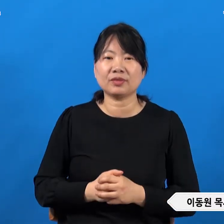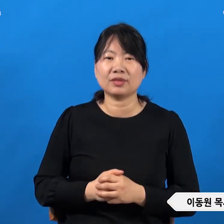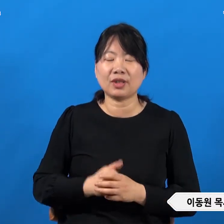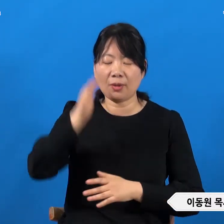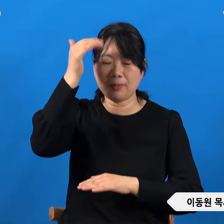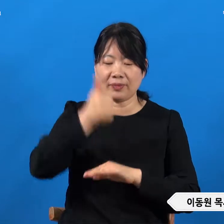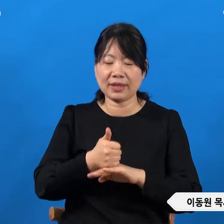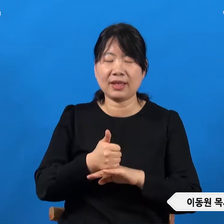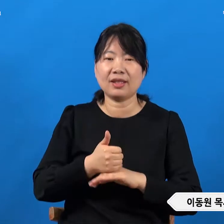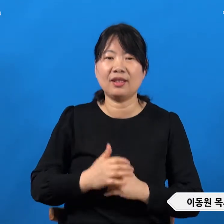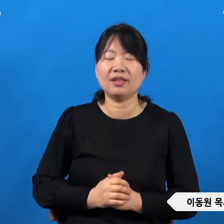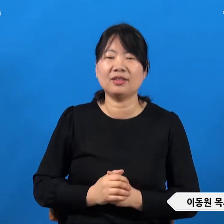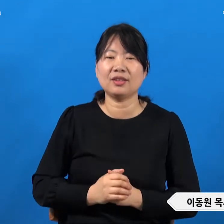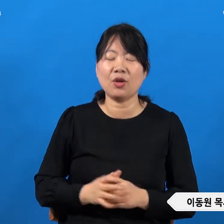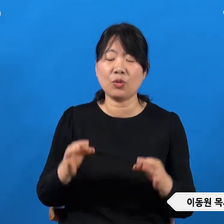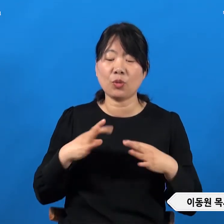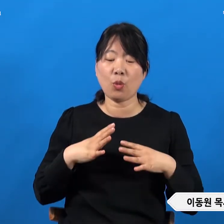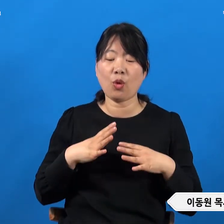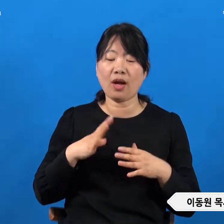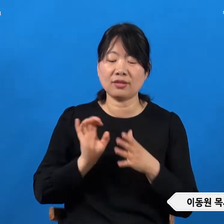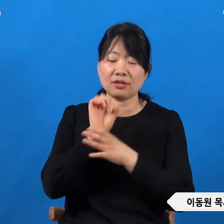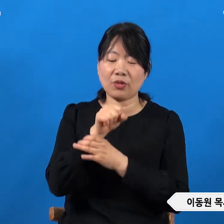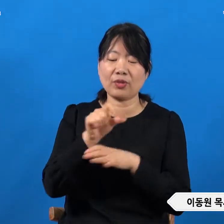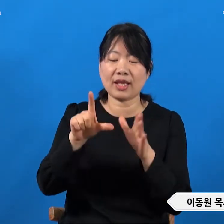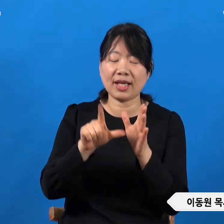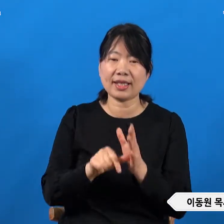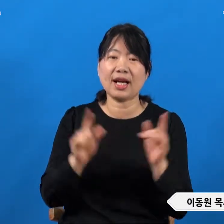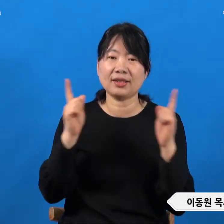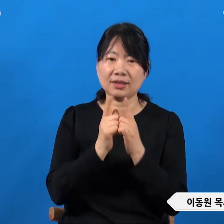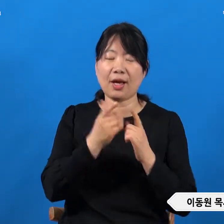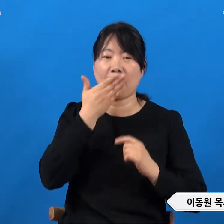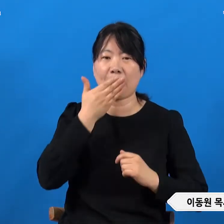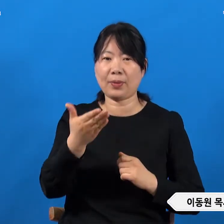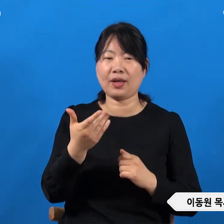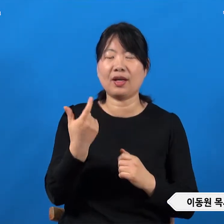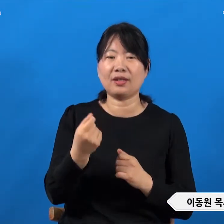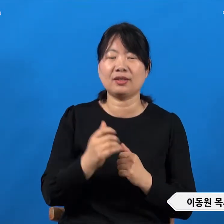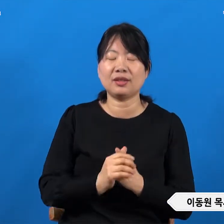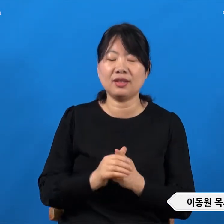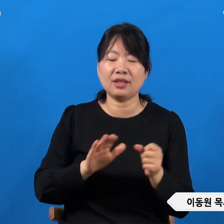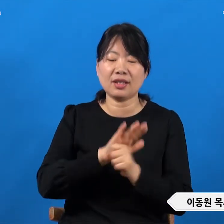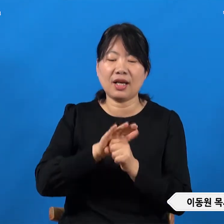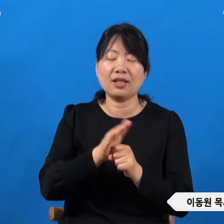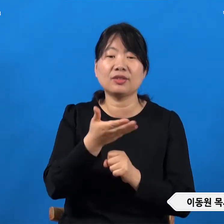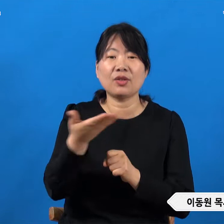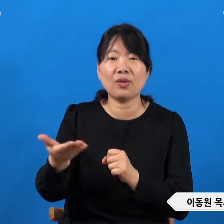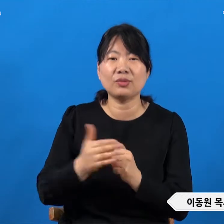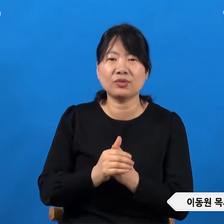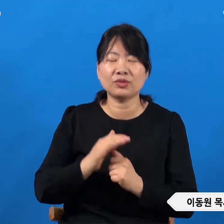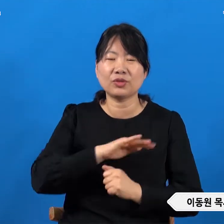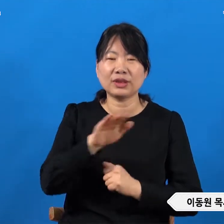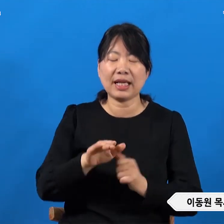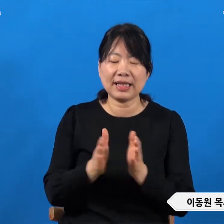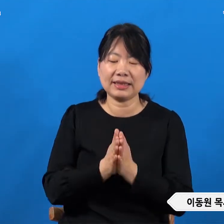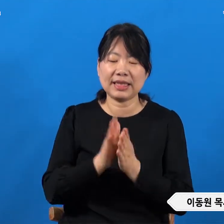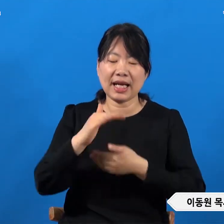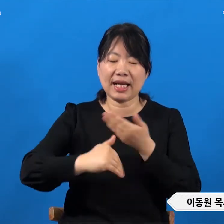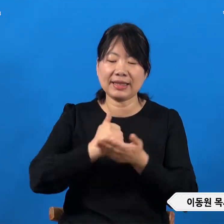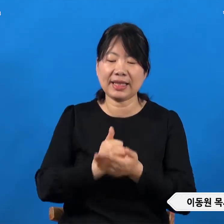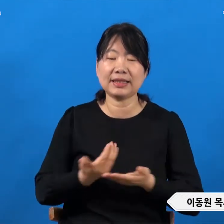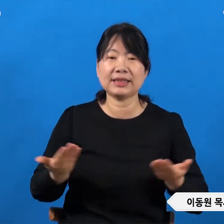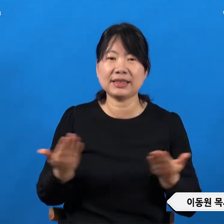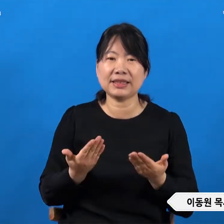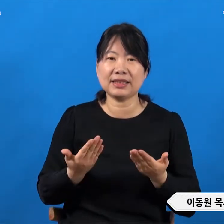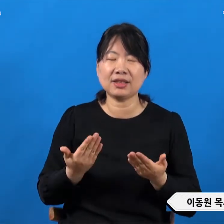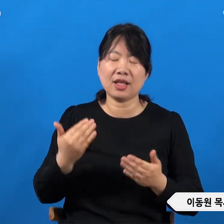그러면 마침내 놀라운 결실의 시간이 찾아올 것입니다. 사랑하는 여러분, 우리가 시작한 하나님의